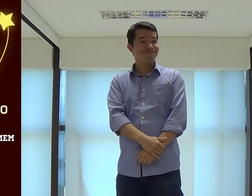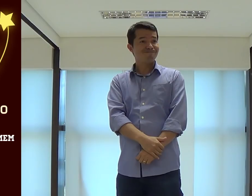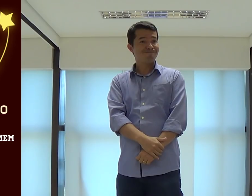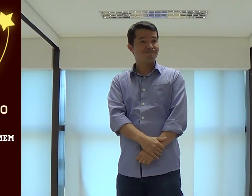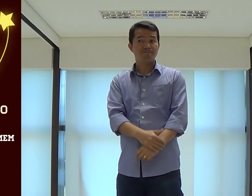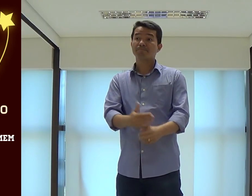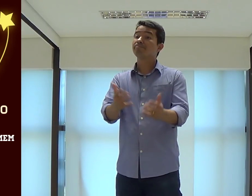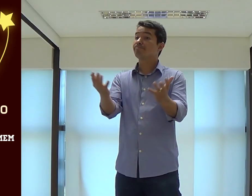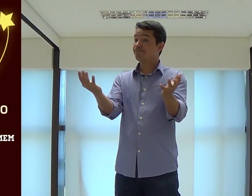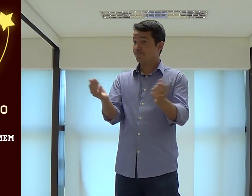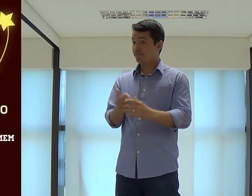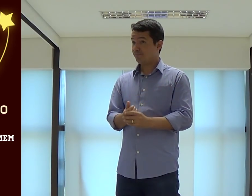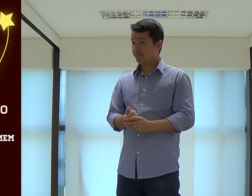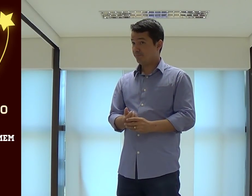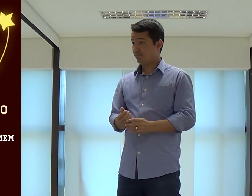amigo. E aí?